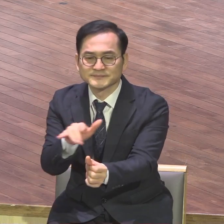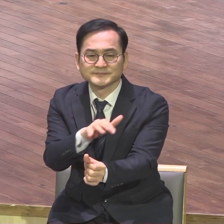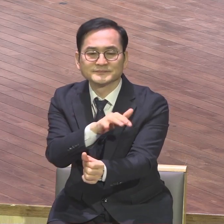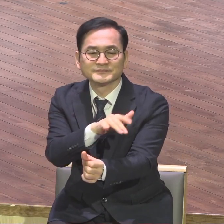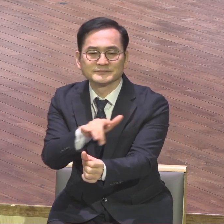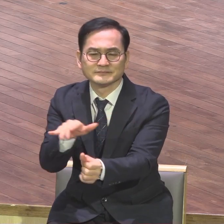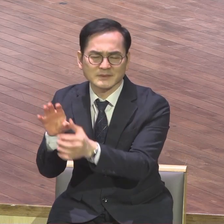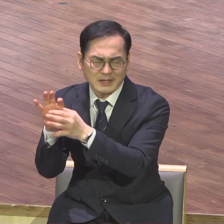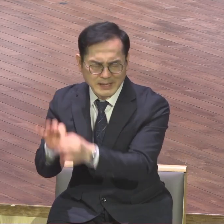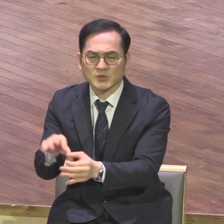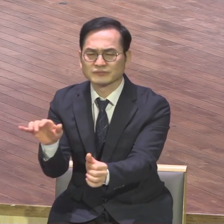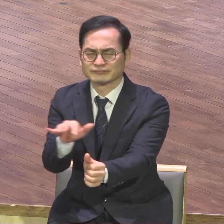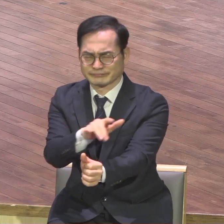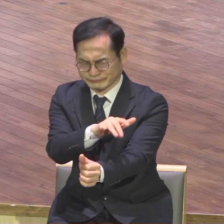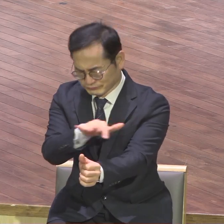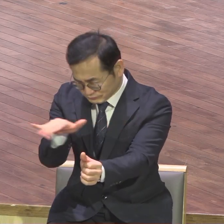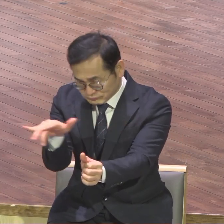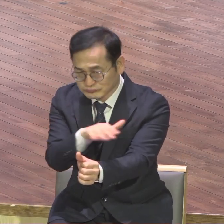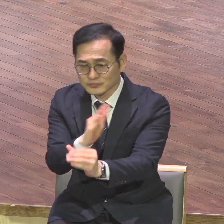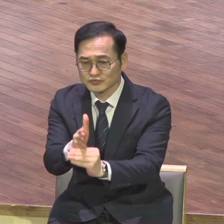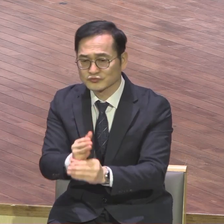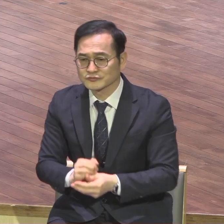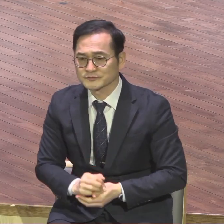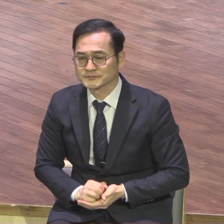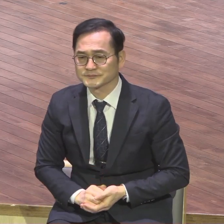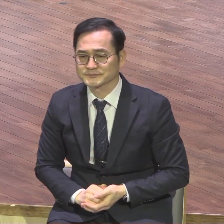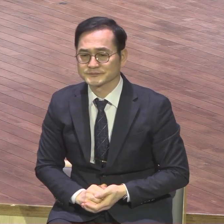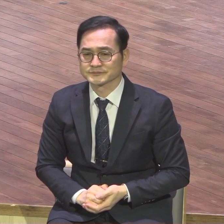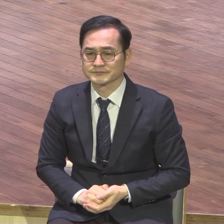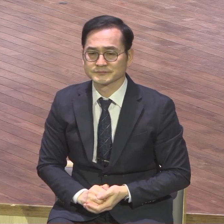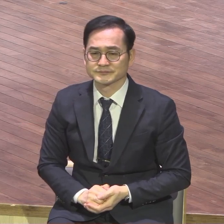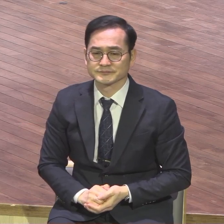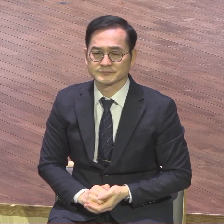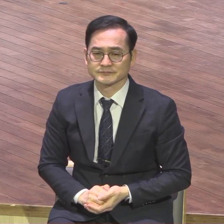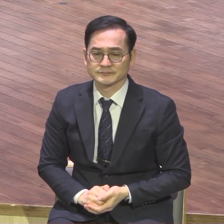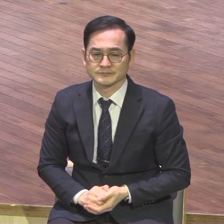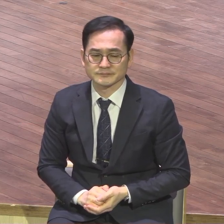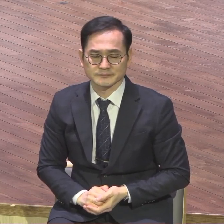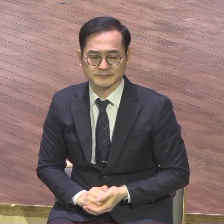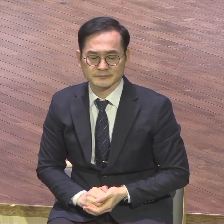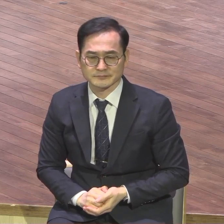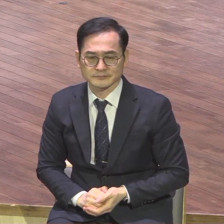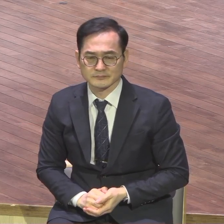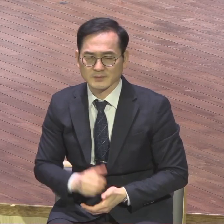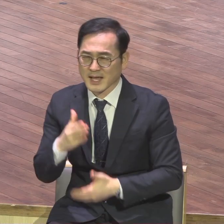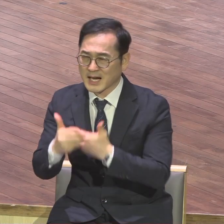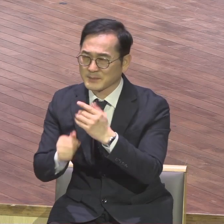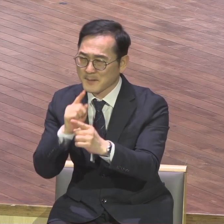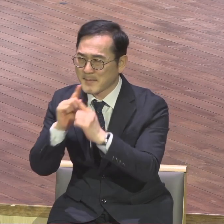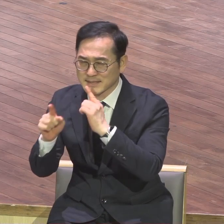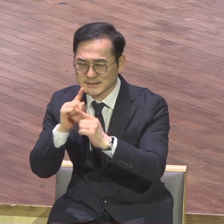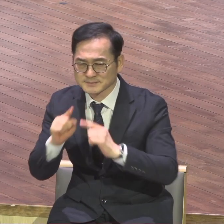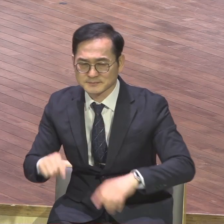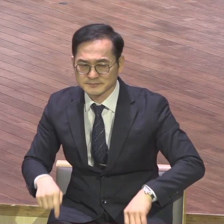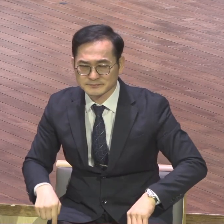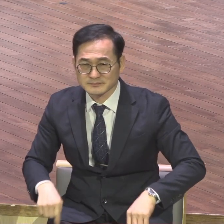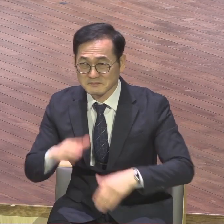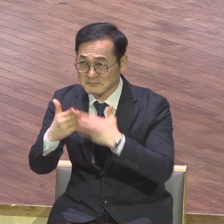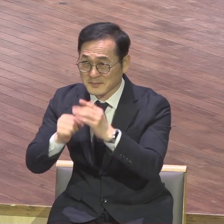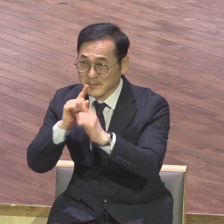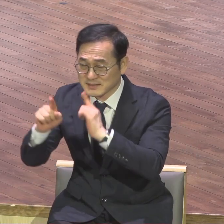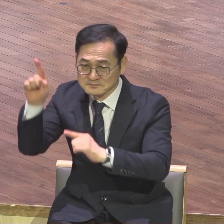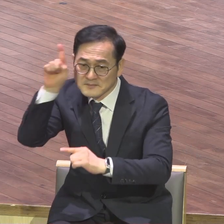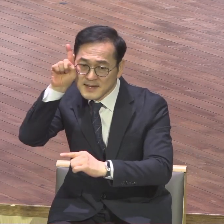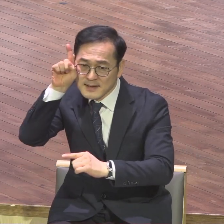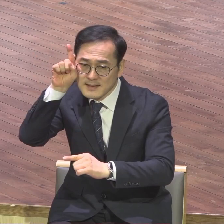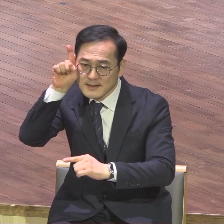방법으로 그렇게 사용합니다. 하나님의 말씀을 언제나 상대적으로 받아들이도록 그렇게